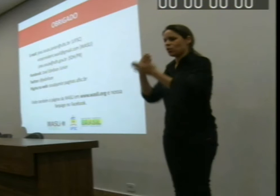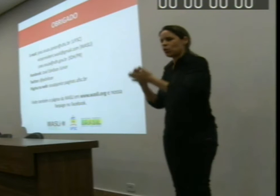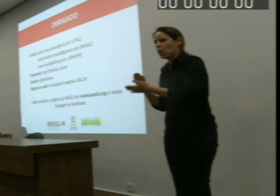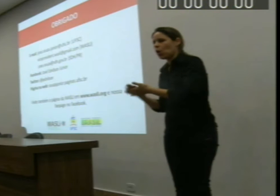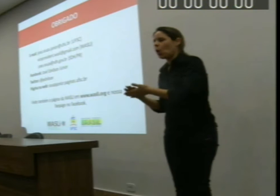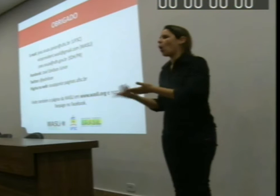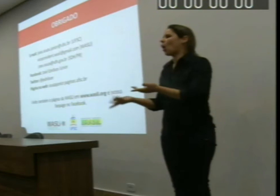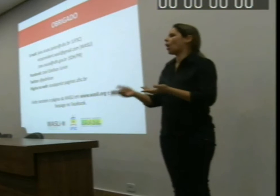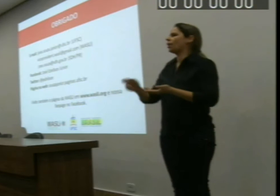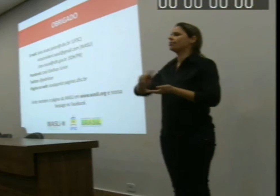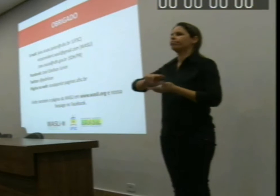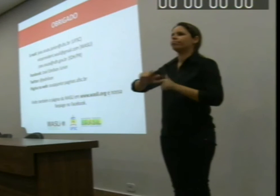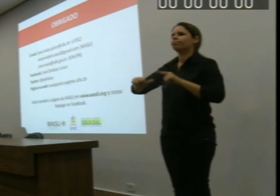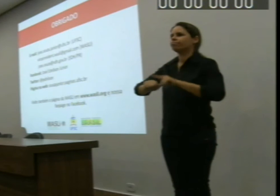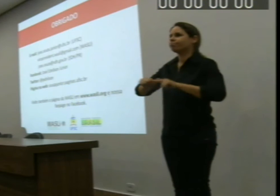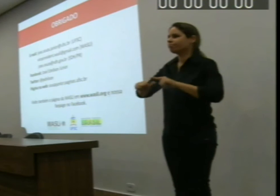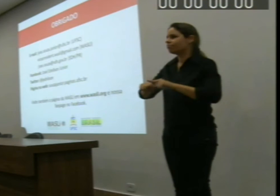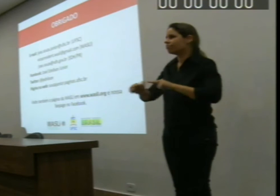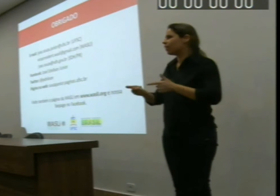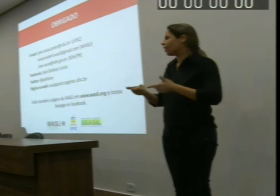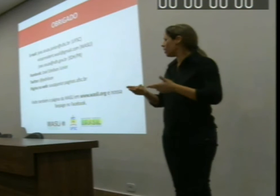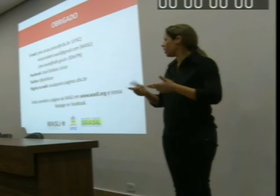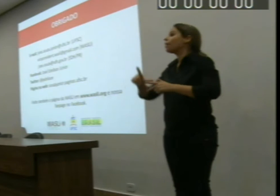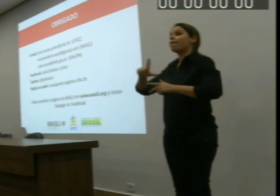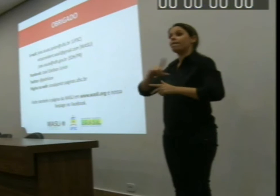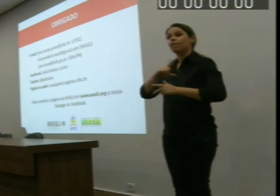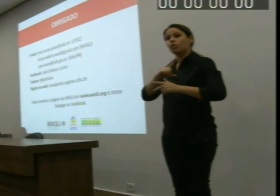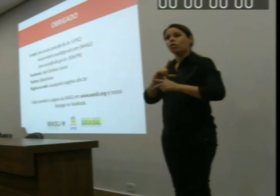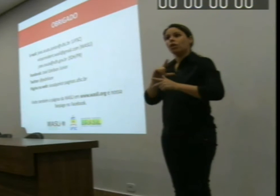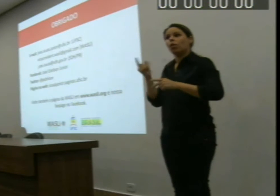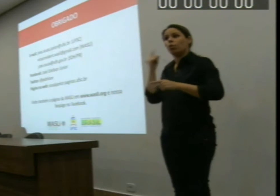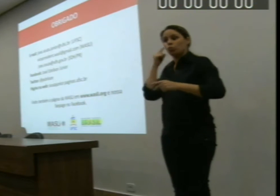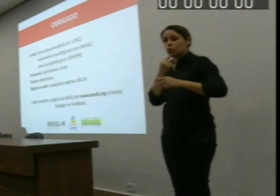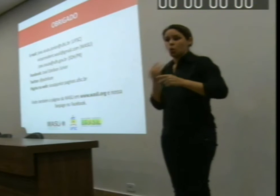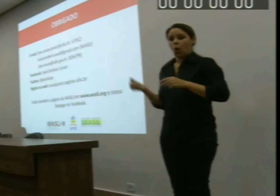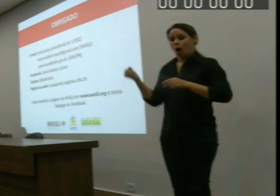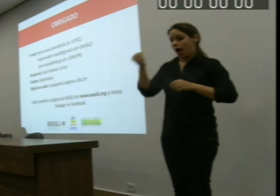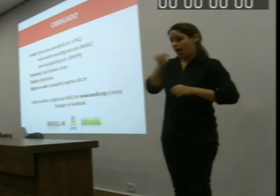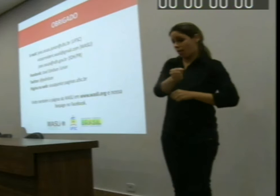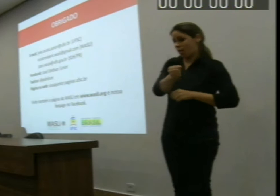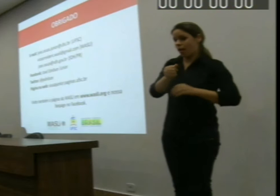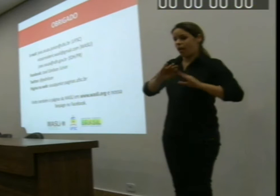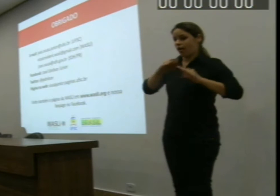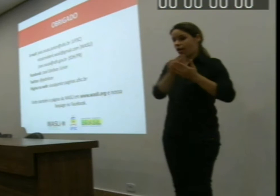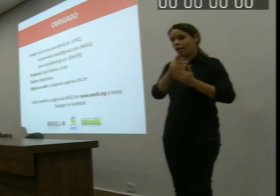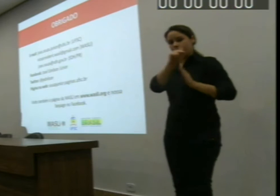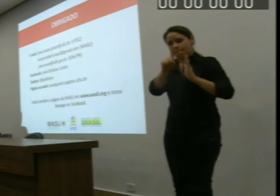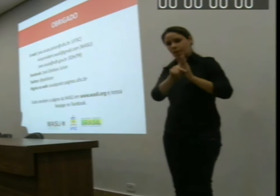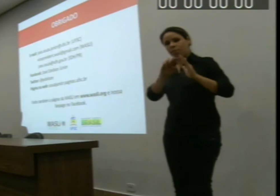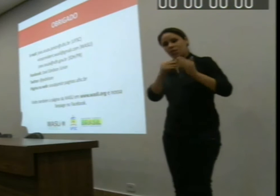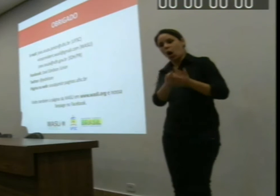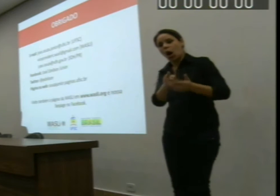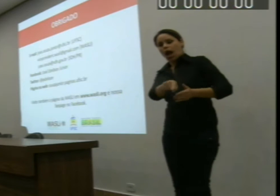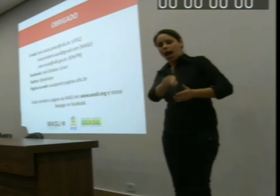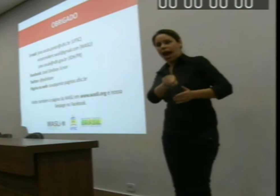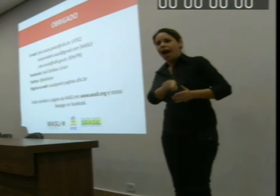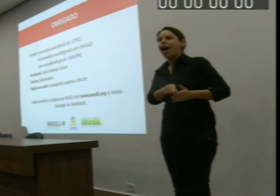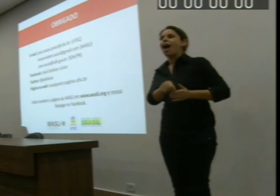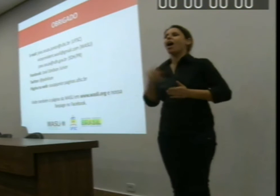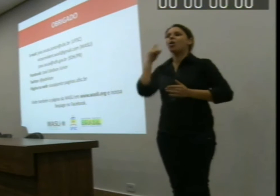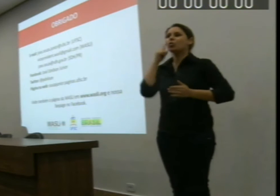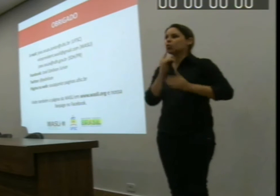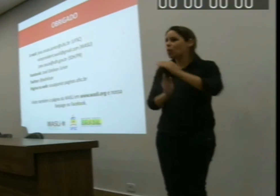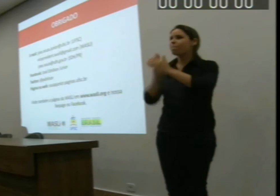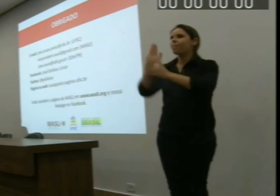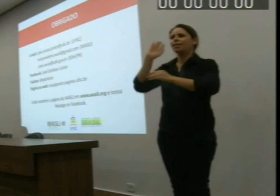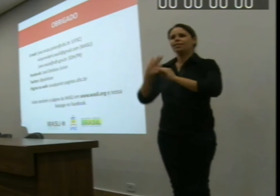tinha assim um êxito na escolarização dos suos Mas isso não era porque o professor era bom ou porque o interprete Era bom era porque a escola era dirigida